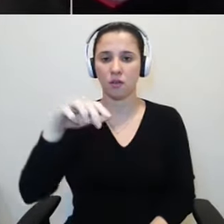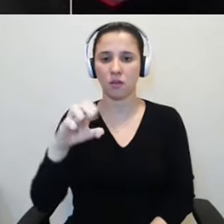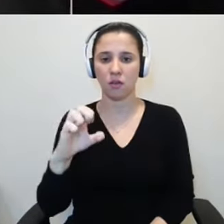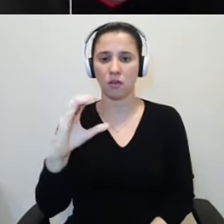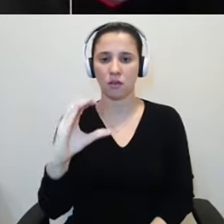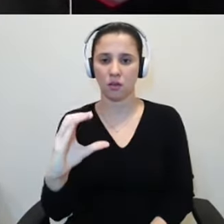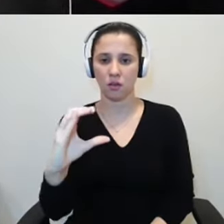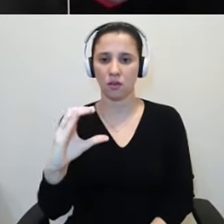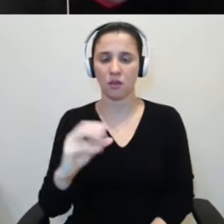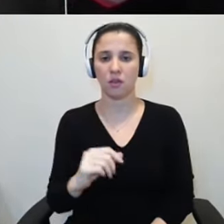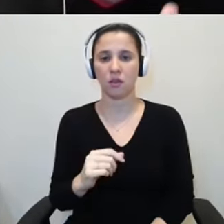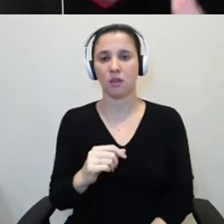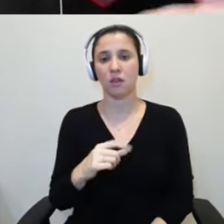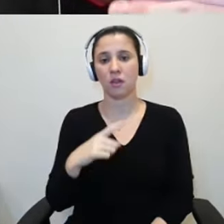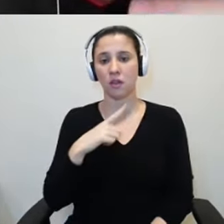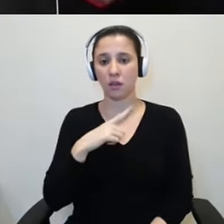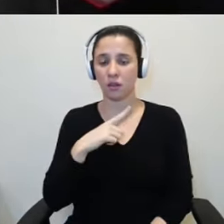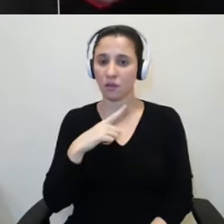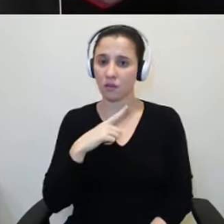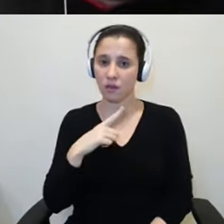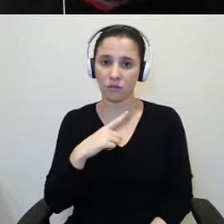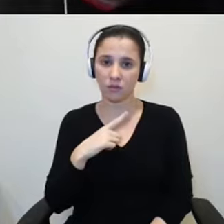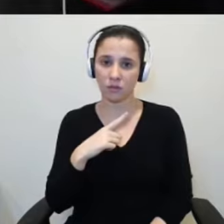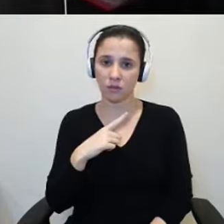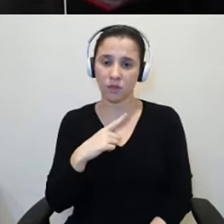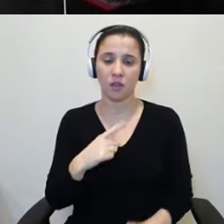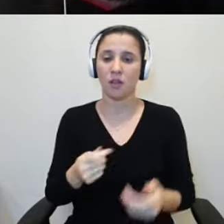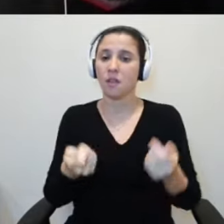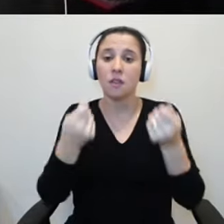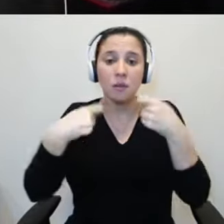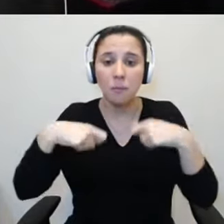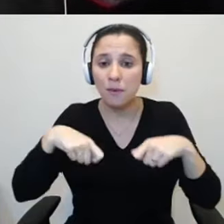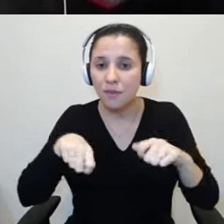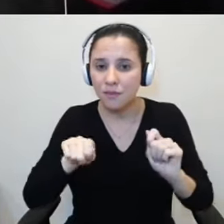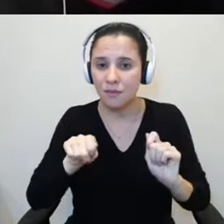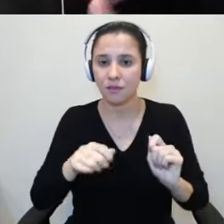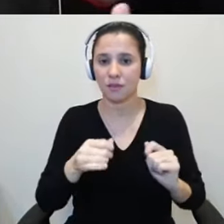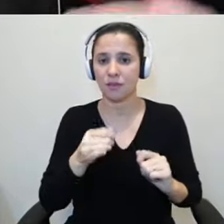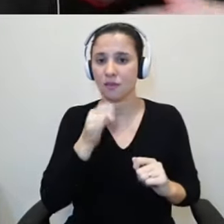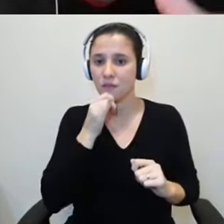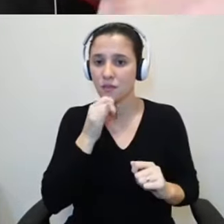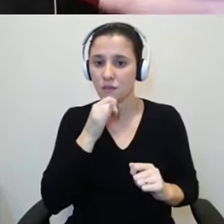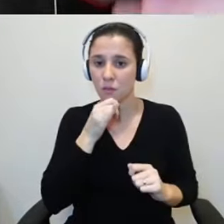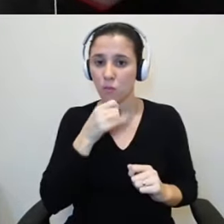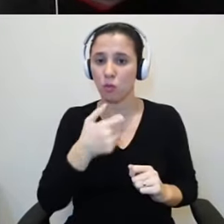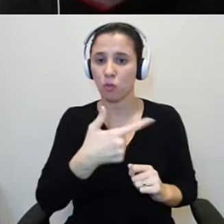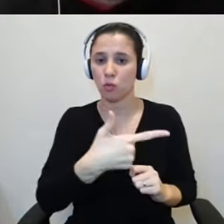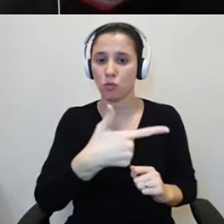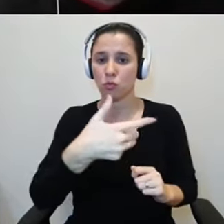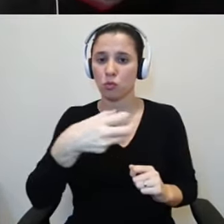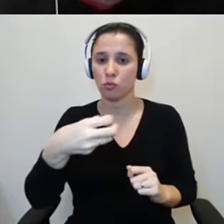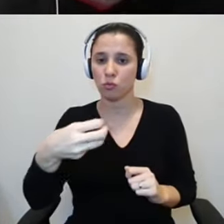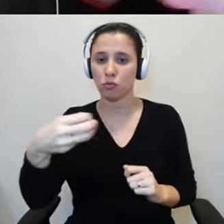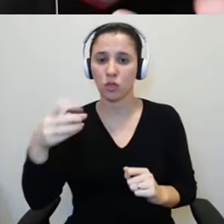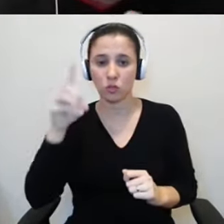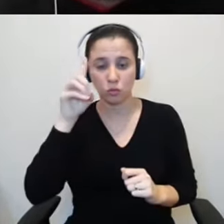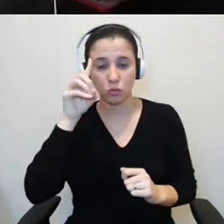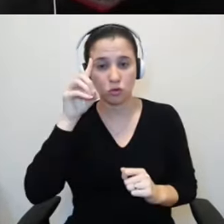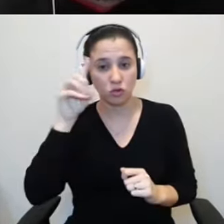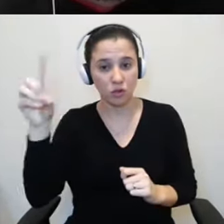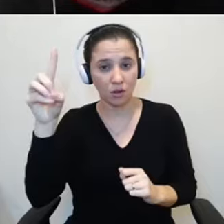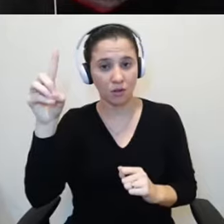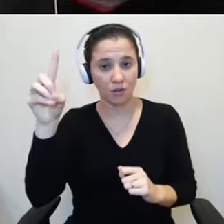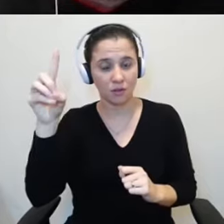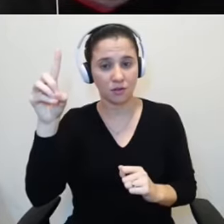não seguir a necessidade dos 200 dias letivos no ano. Então, a gente não tem mais essa necessidade. A gente tem a necessidade de